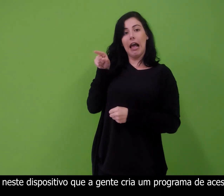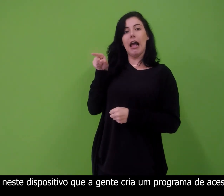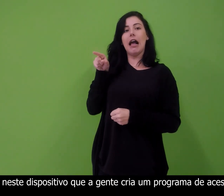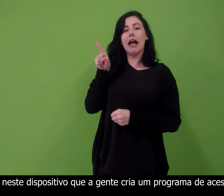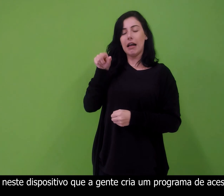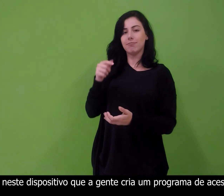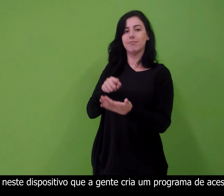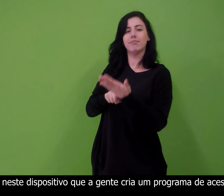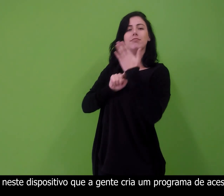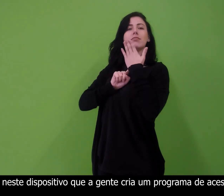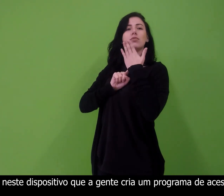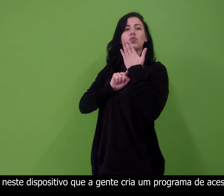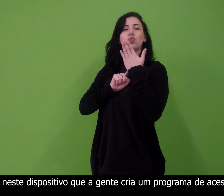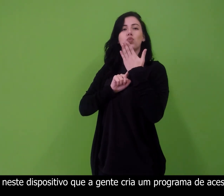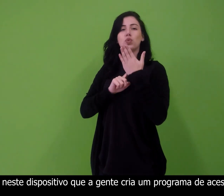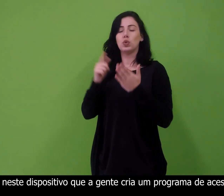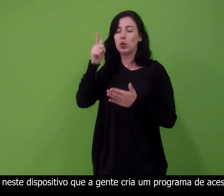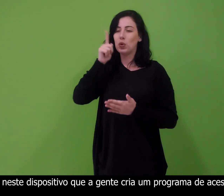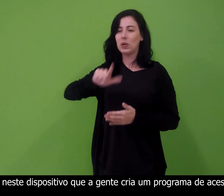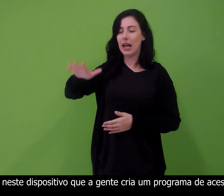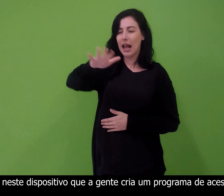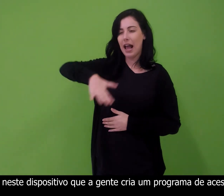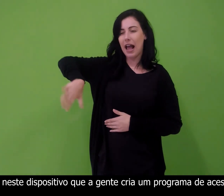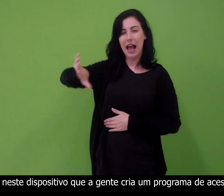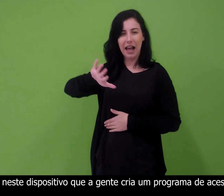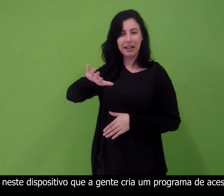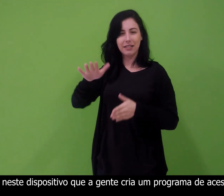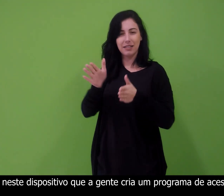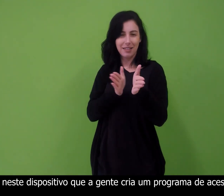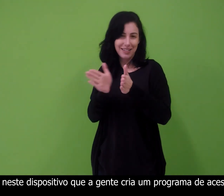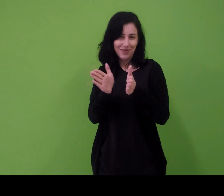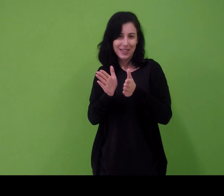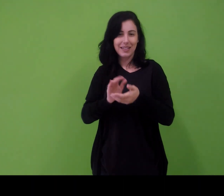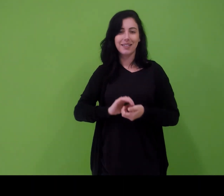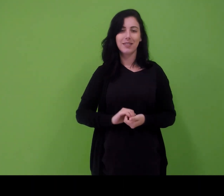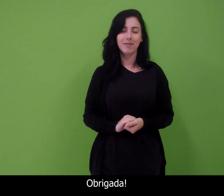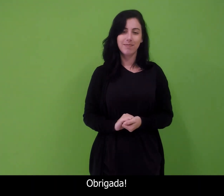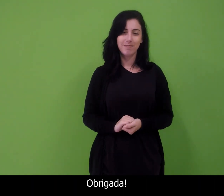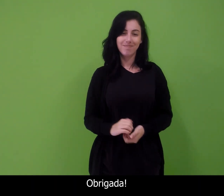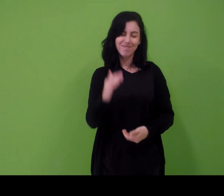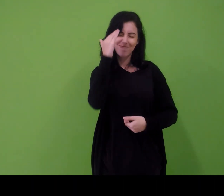com esse dispositivo que a gente cria um programa de acessibilidade. Obrigada.